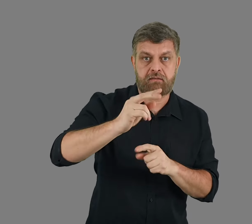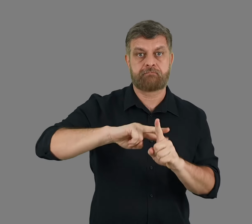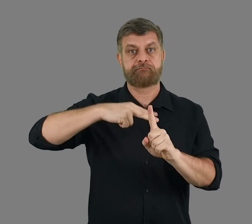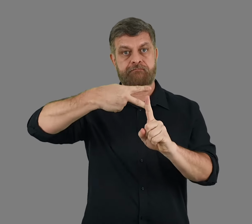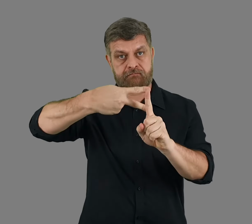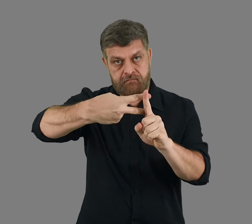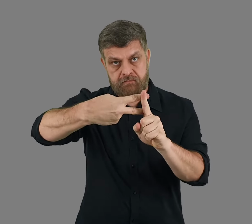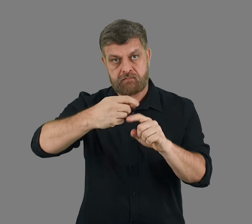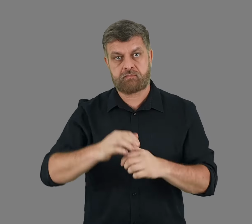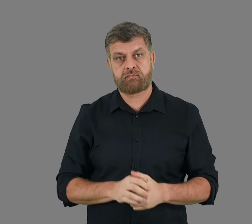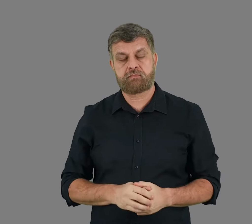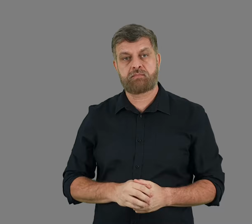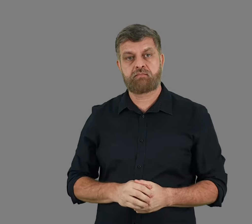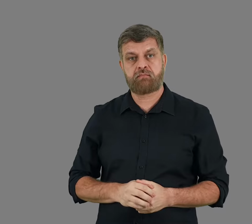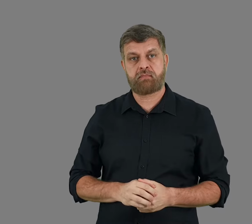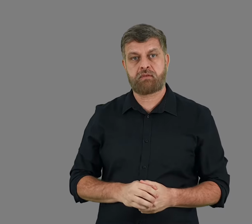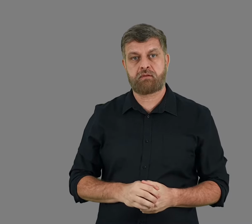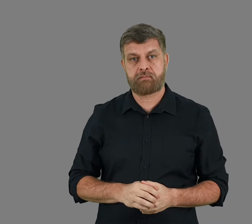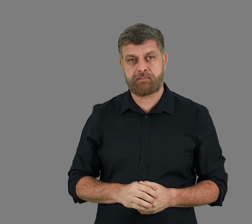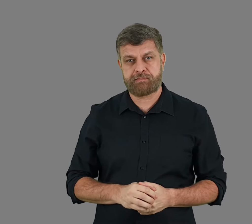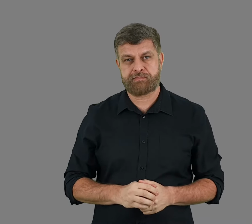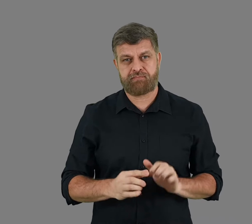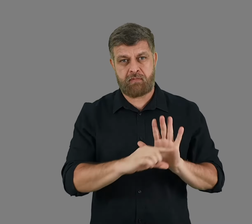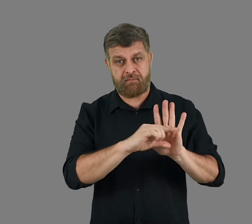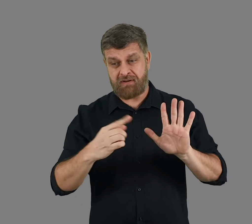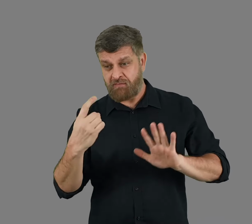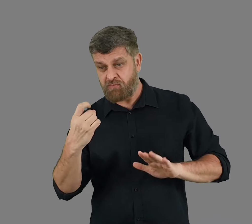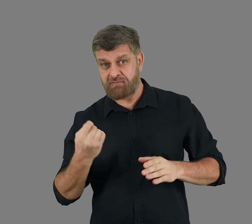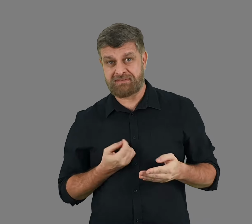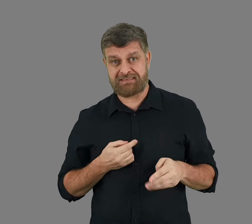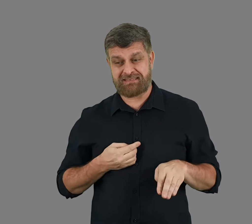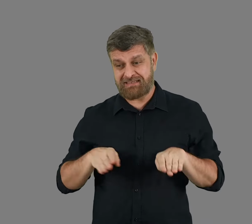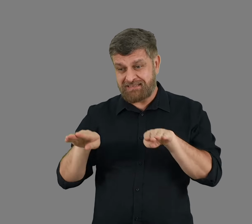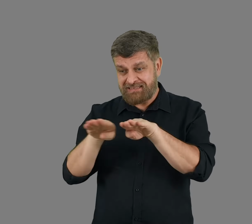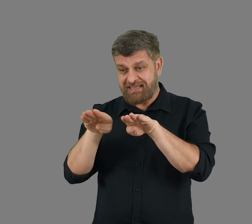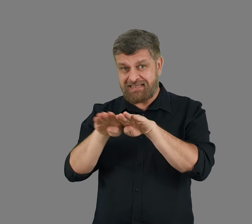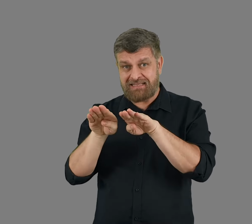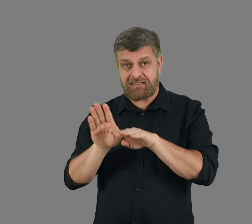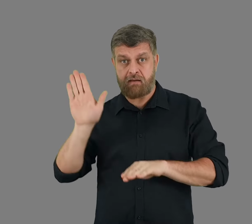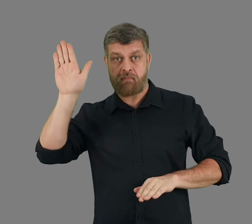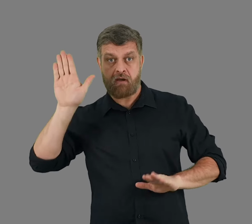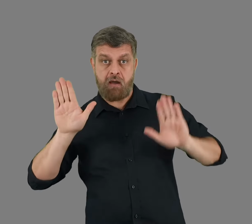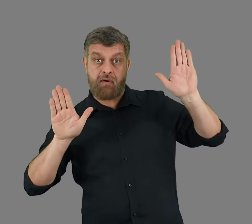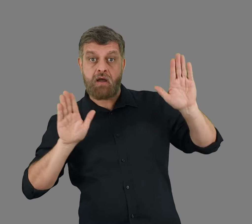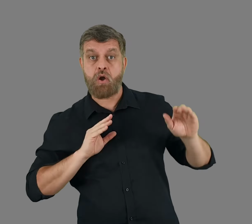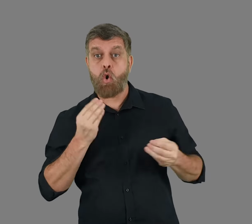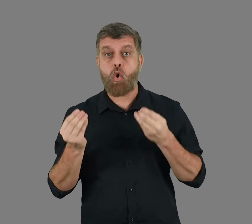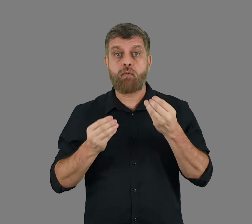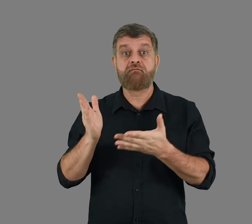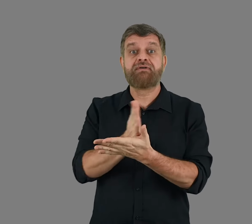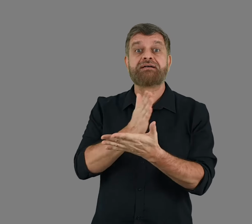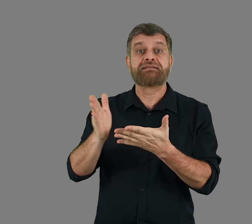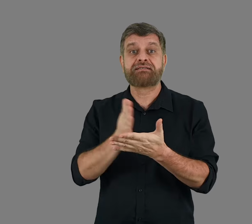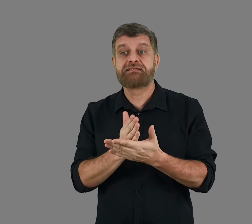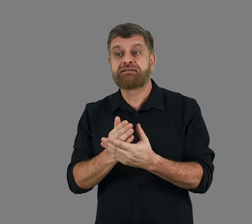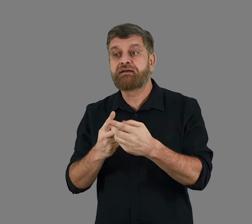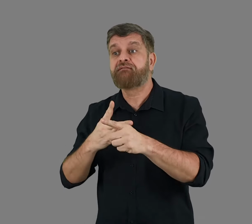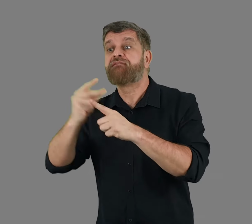único. Em caso de empate na votação das chapas, será utilizado como critérios de desempate a seguinte ordem: